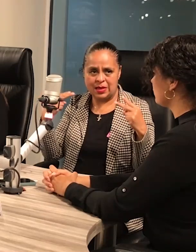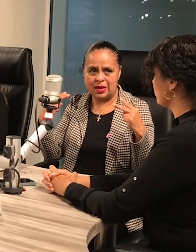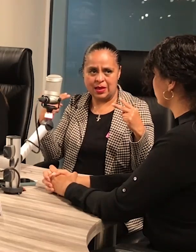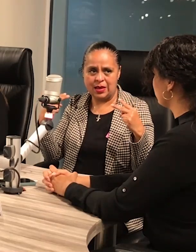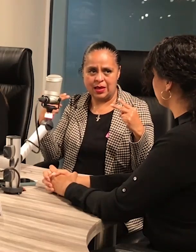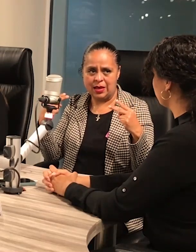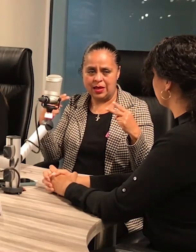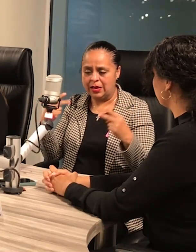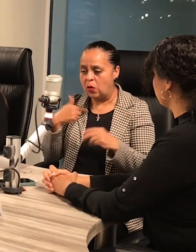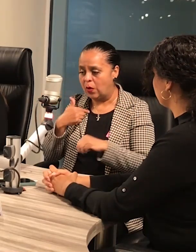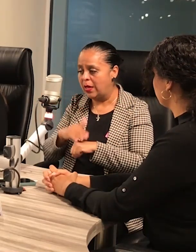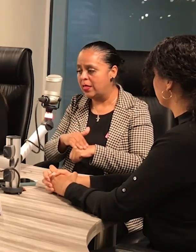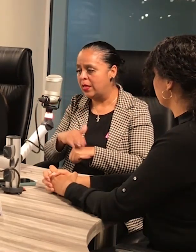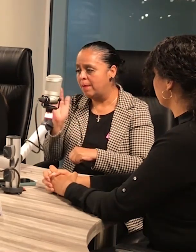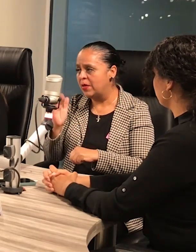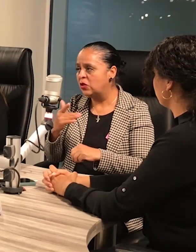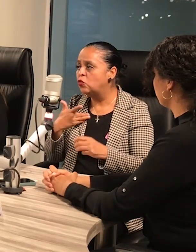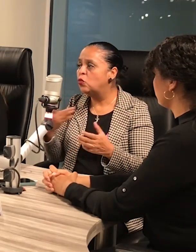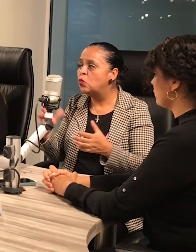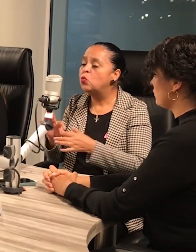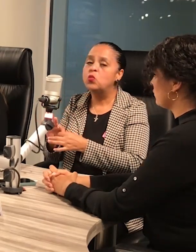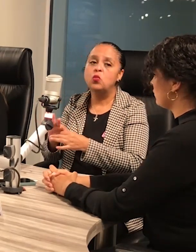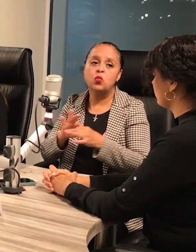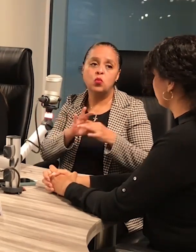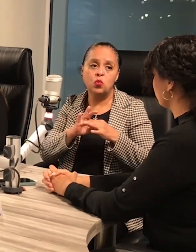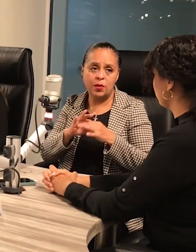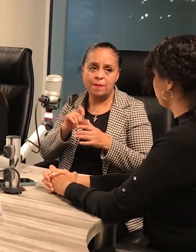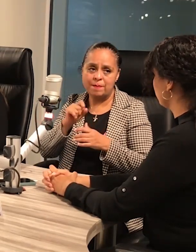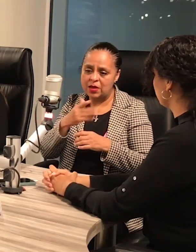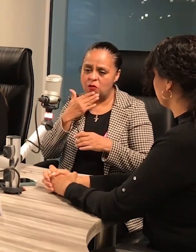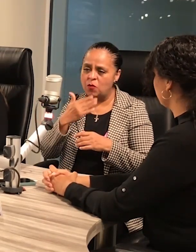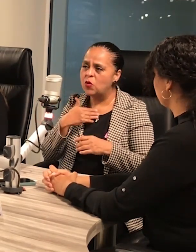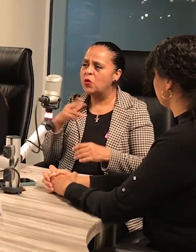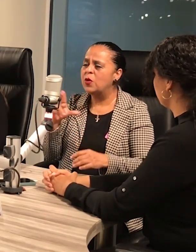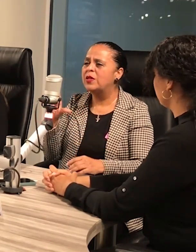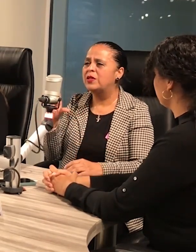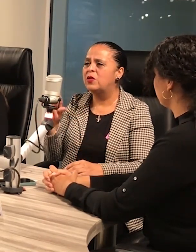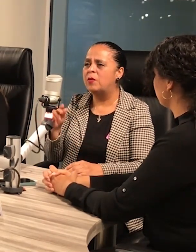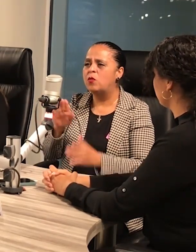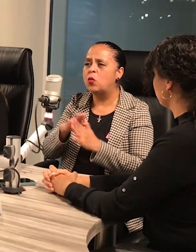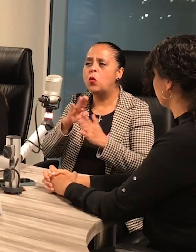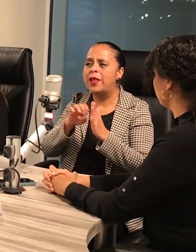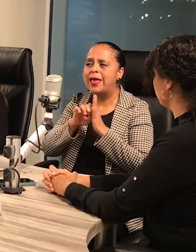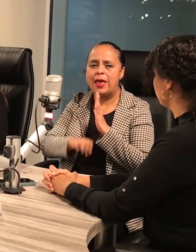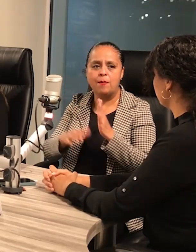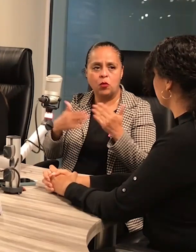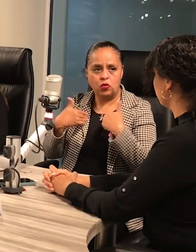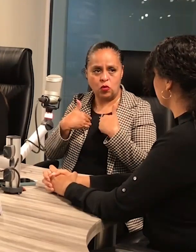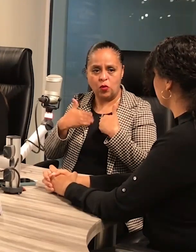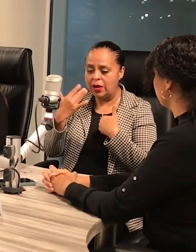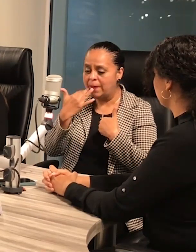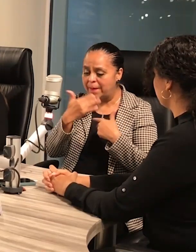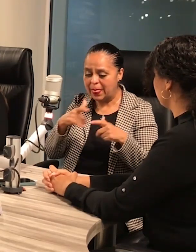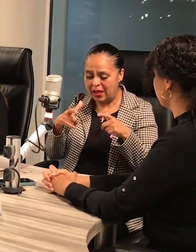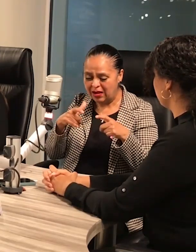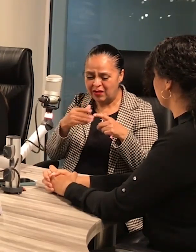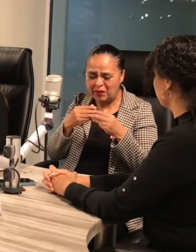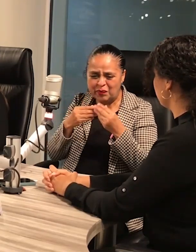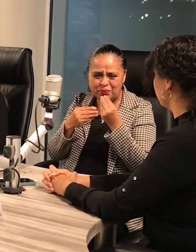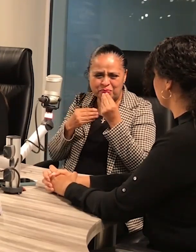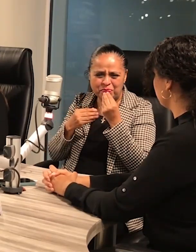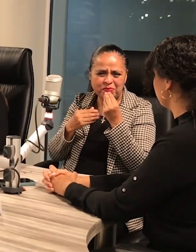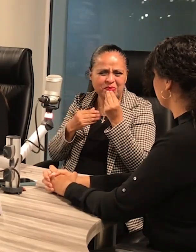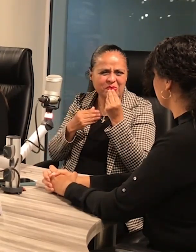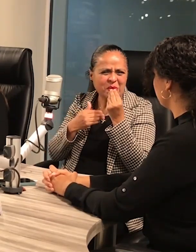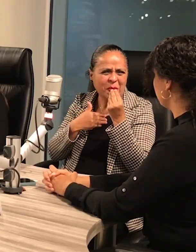que estamos además unidos, que trabajamos por un bien común, que no... Yo, por ejemplo, no me sabe rico el pastel comiéndomelo solo.